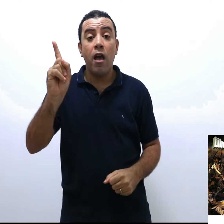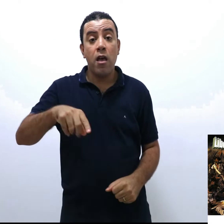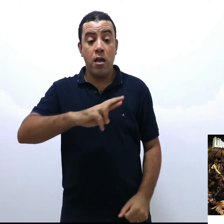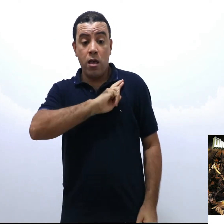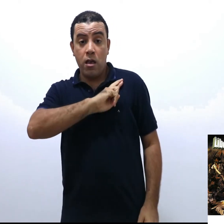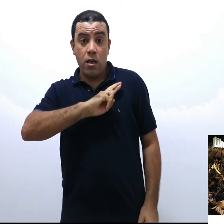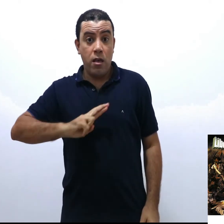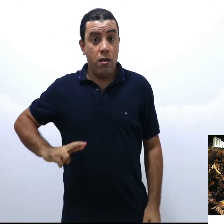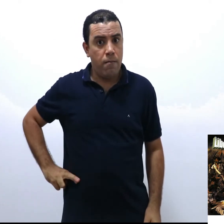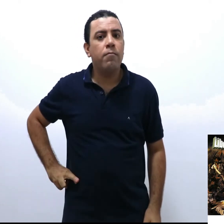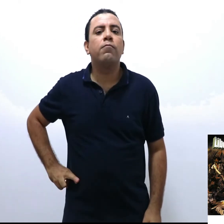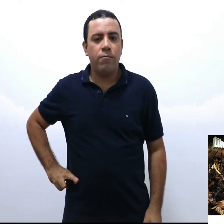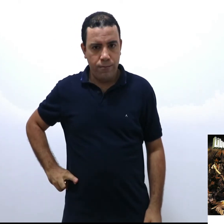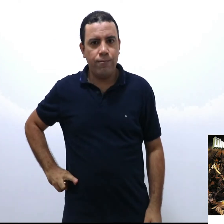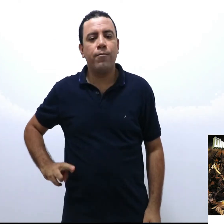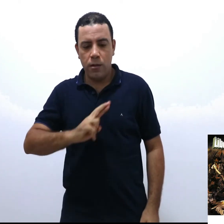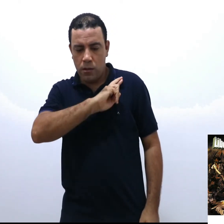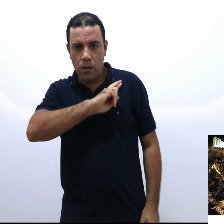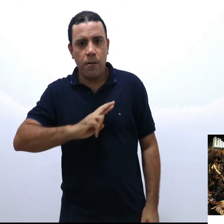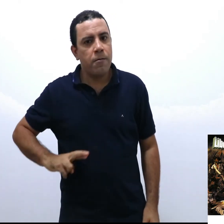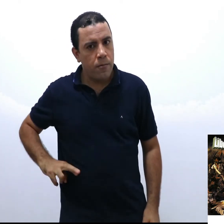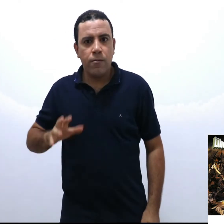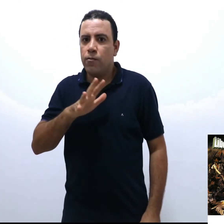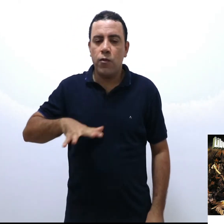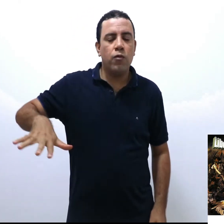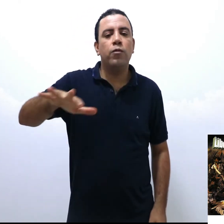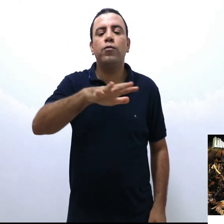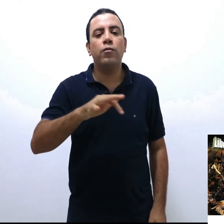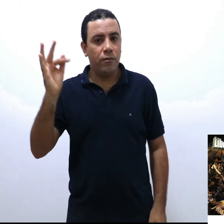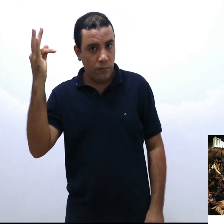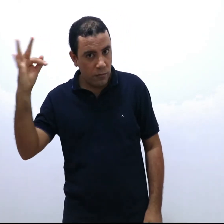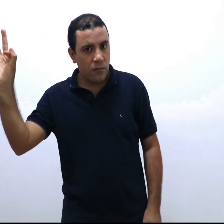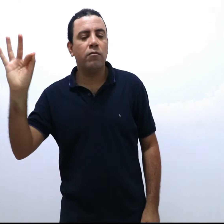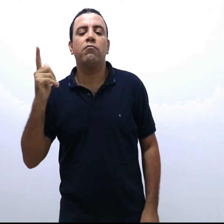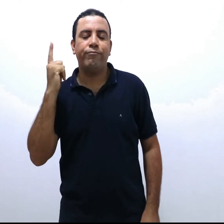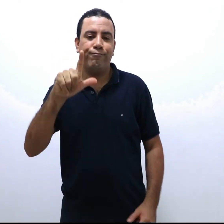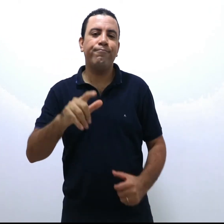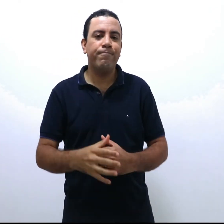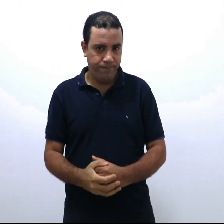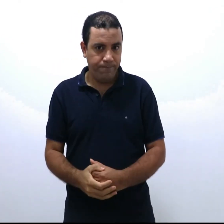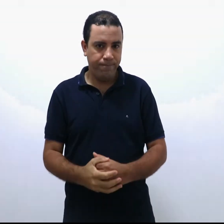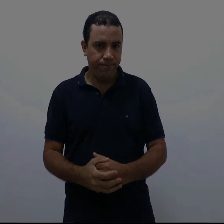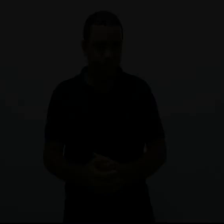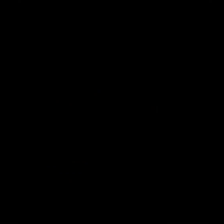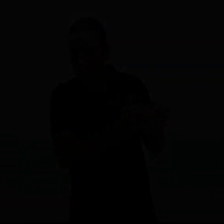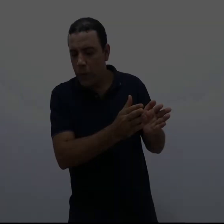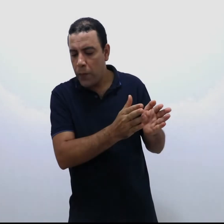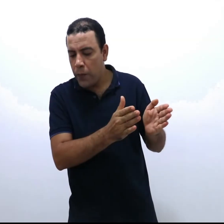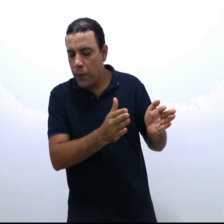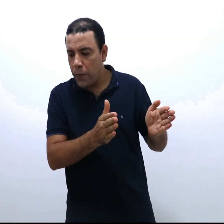agora a França se tornaram uma república. Foi essa condição que a França conseguiu alcançar. No